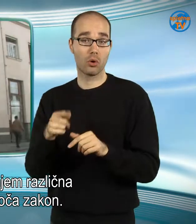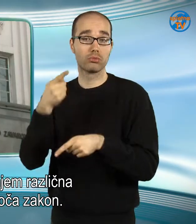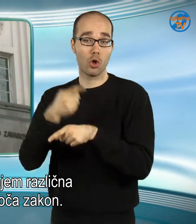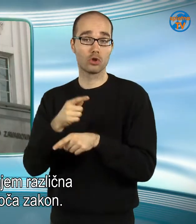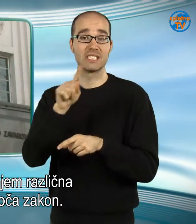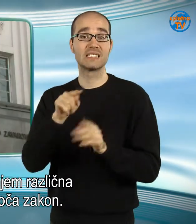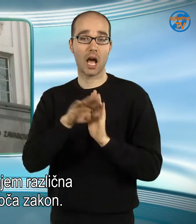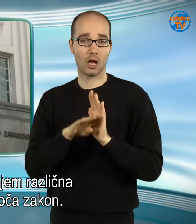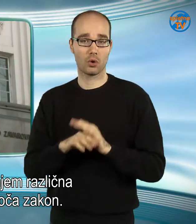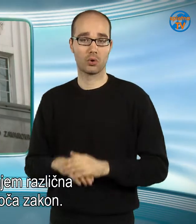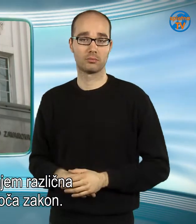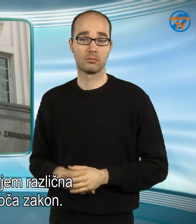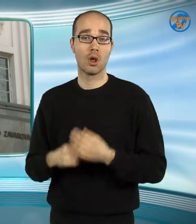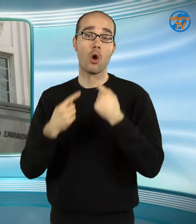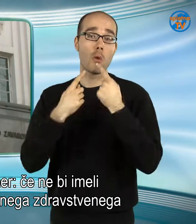zakon.